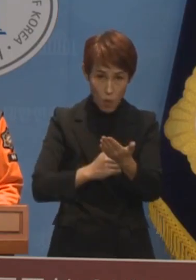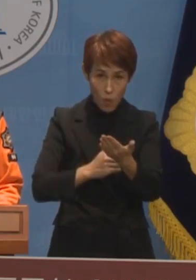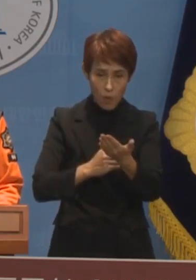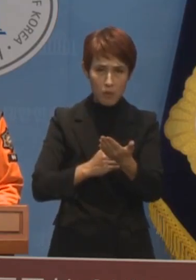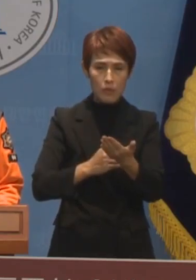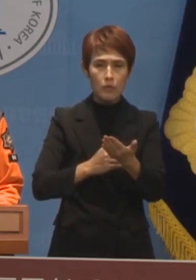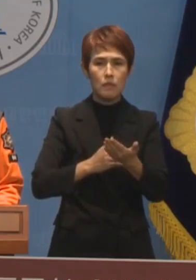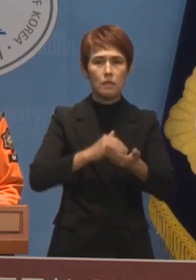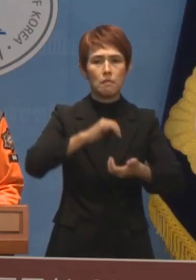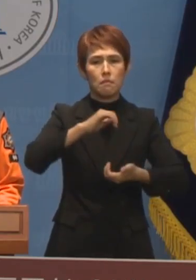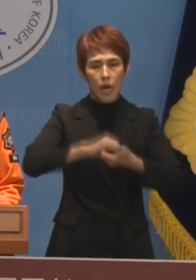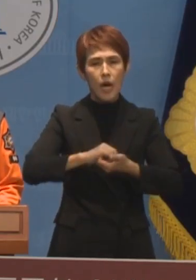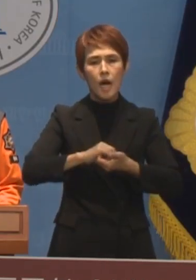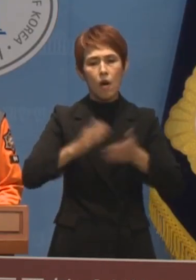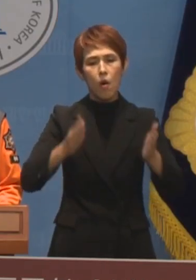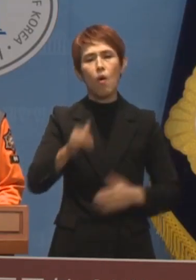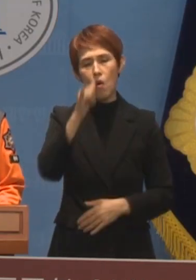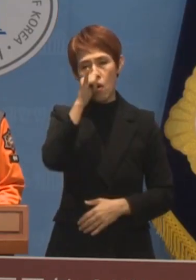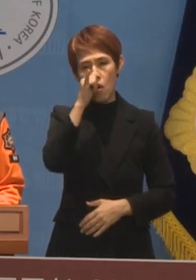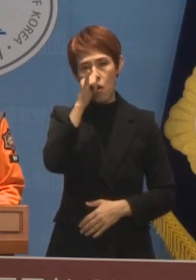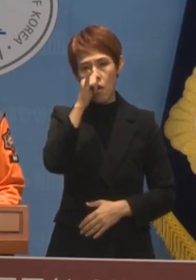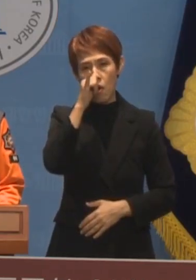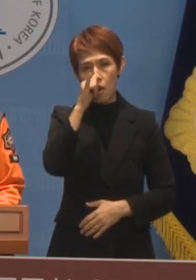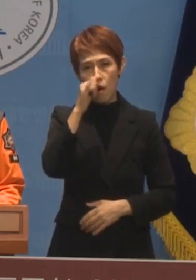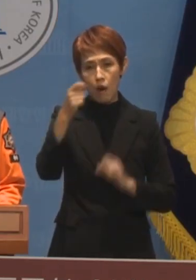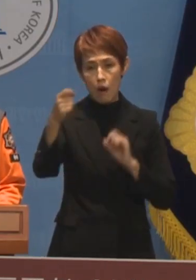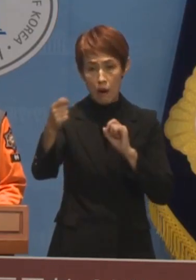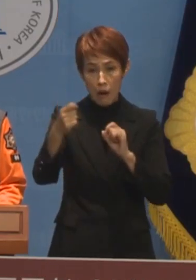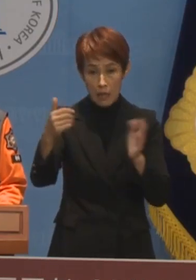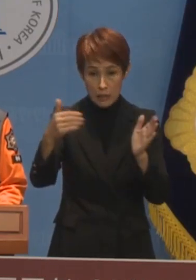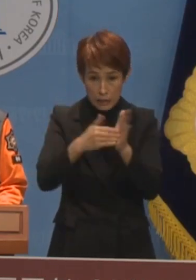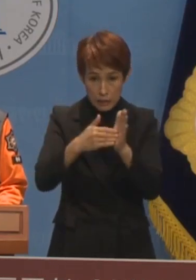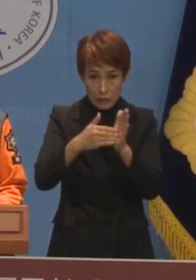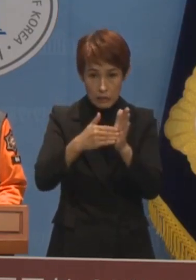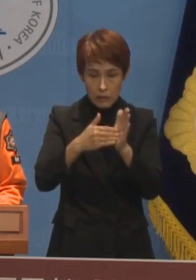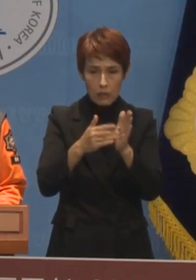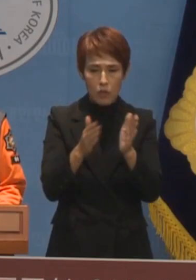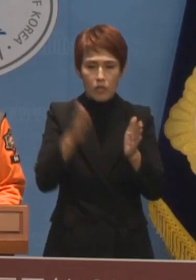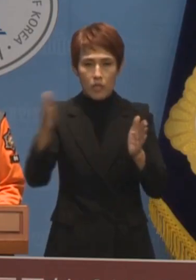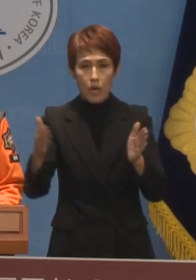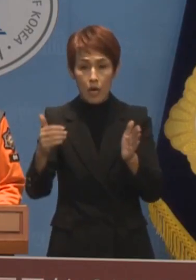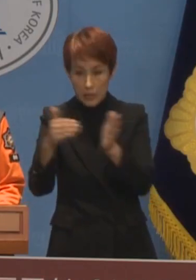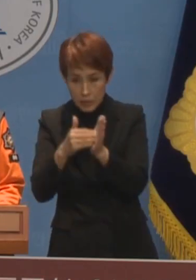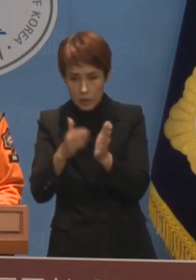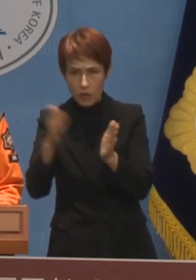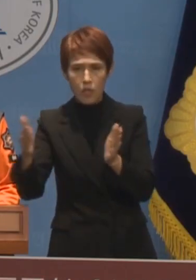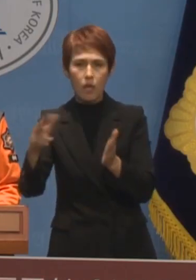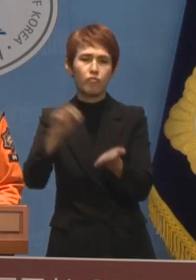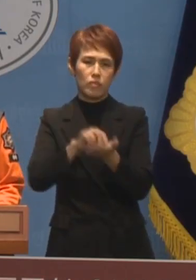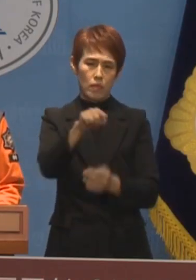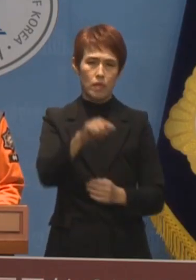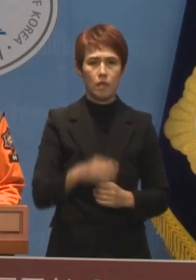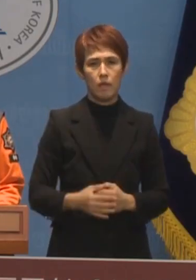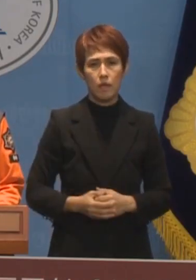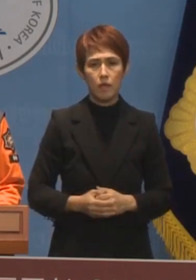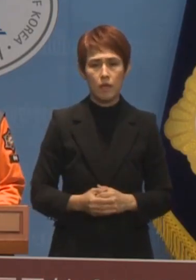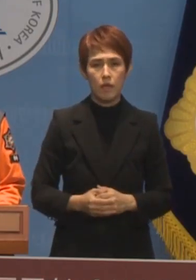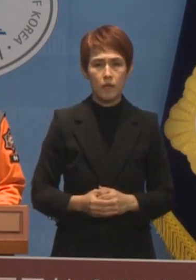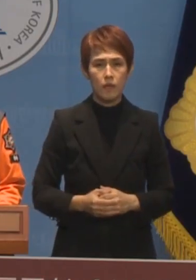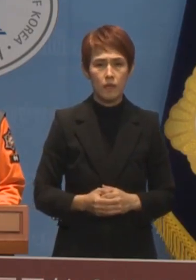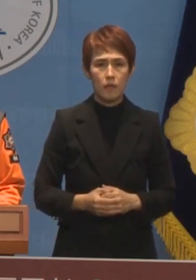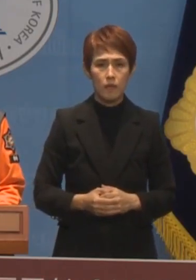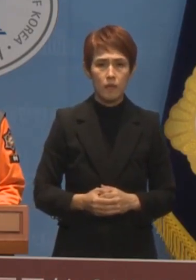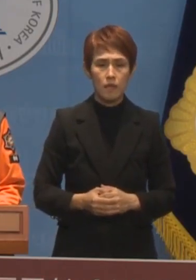일몰 조항이어서 매번 기한이 다가올 때마다 연장해 왔다는 점이 문제입니다. 지금까지